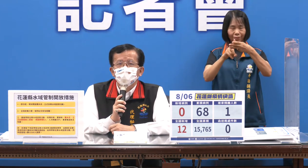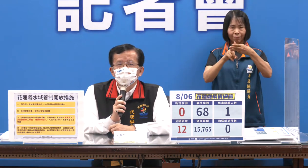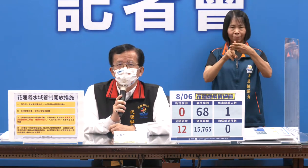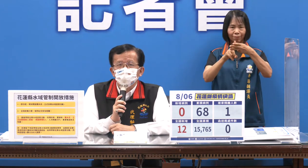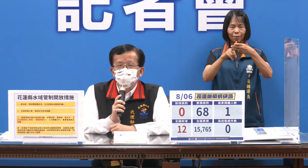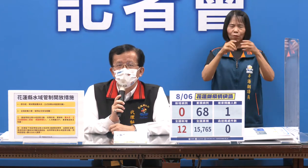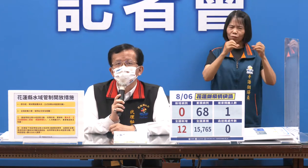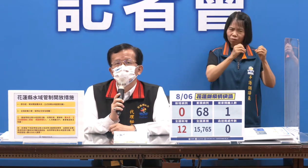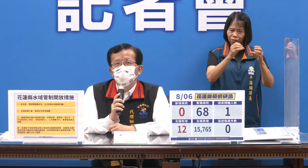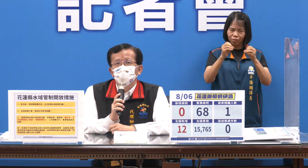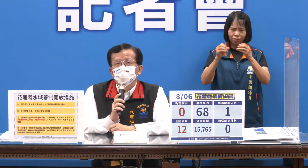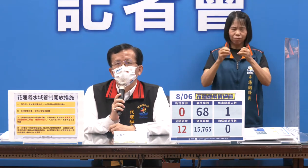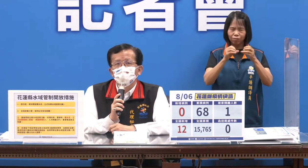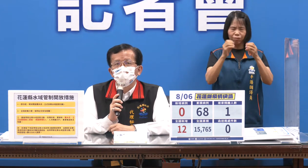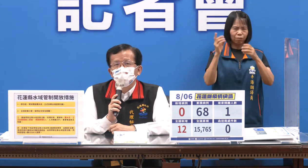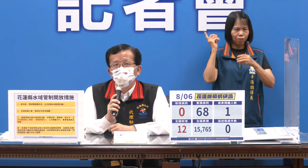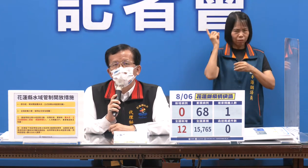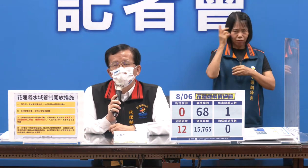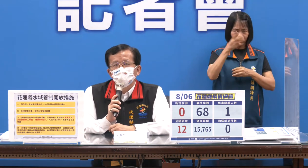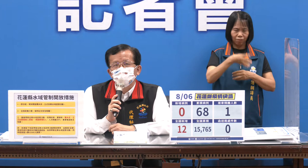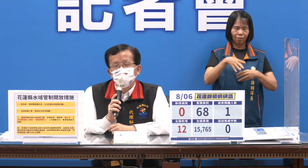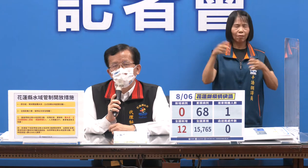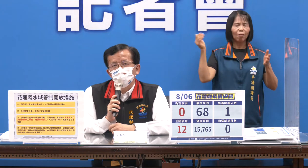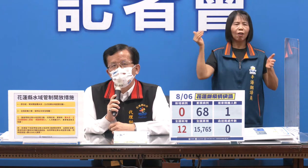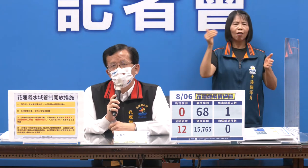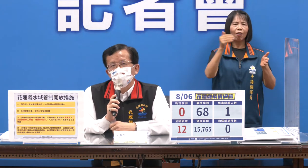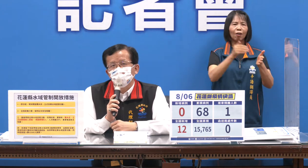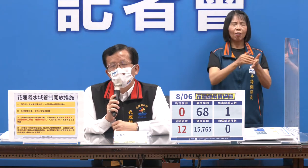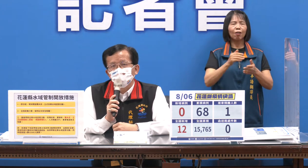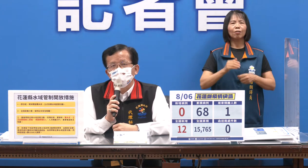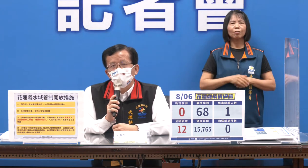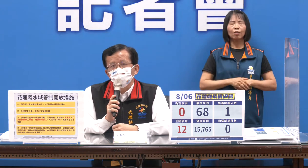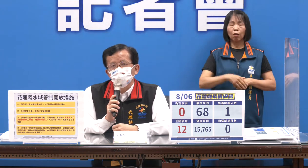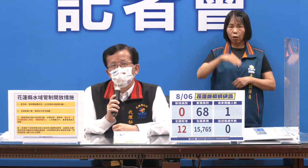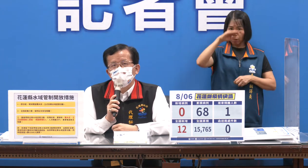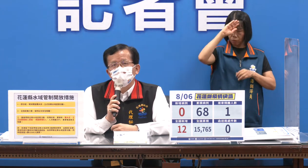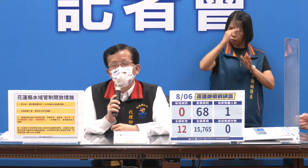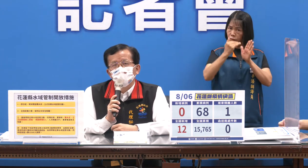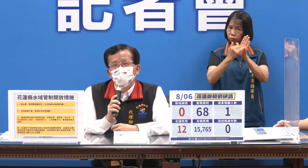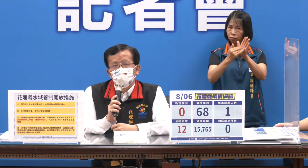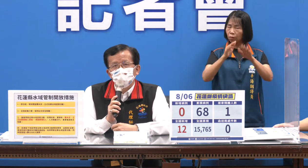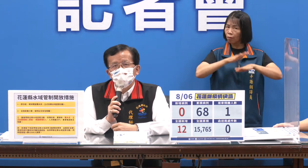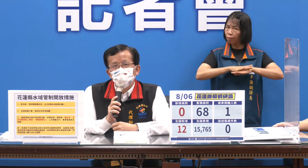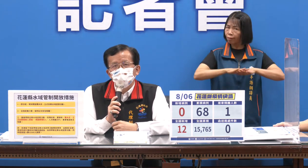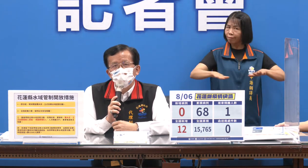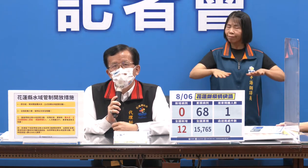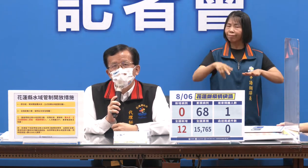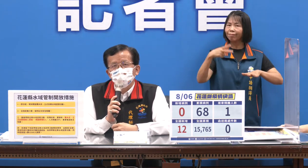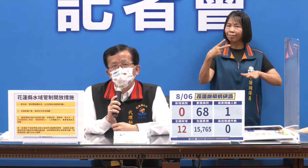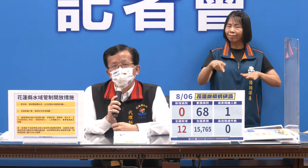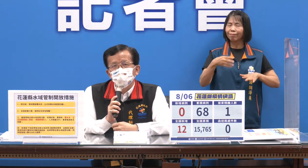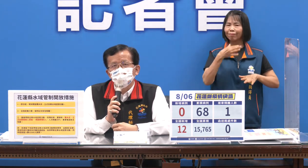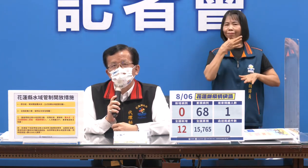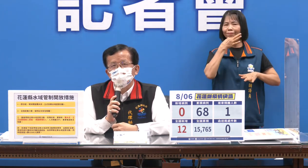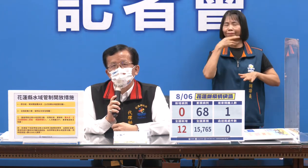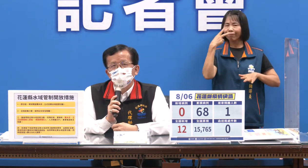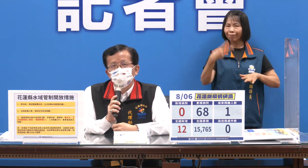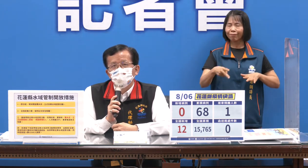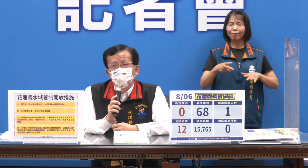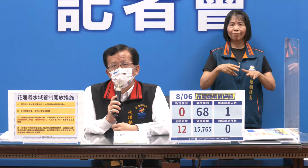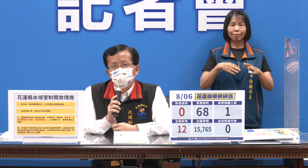多方协商，终于基于防疫的安全，也基于业者生